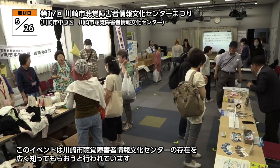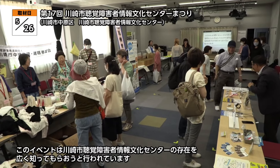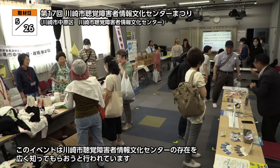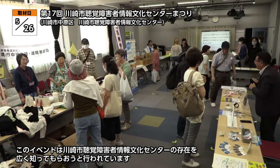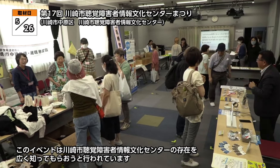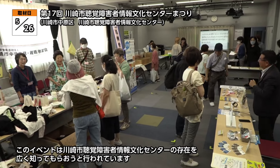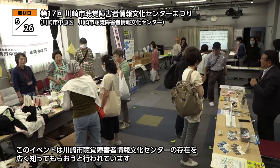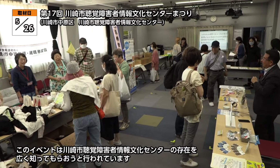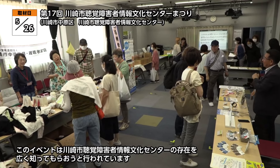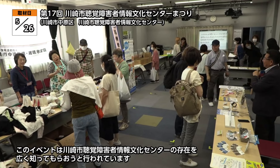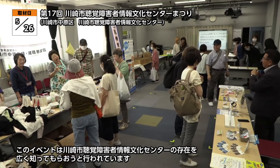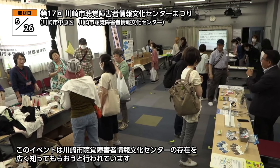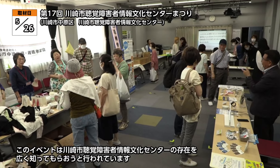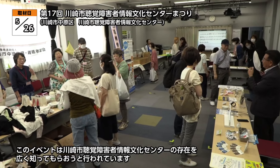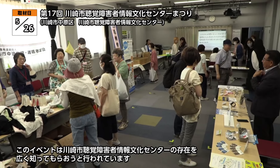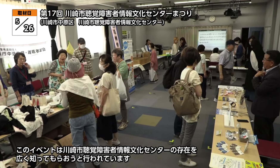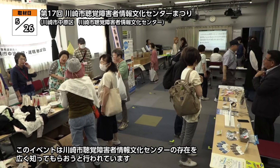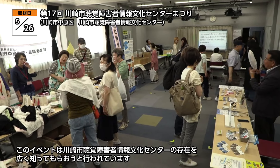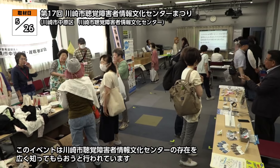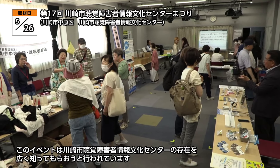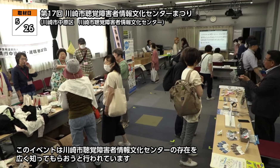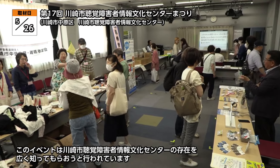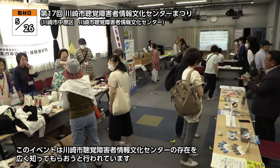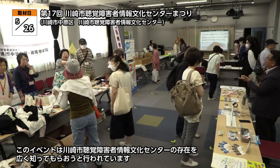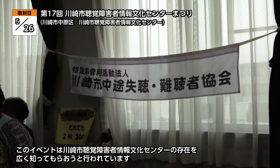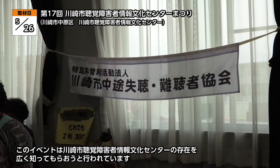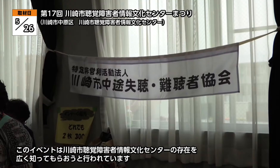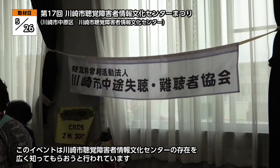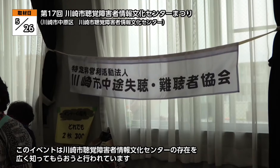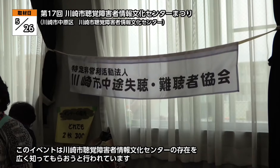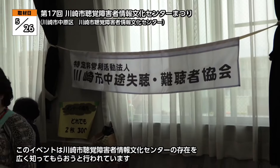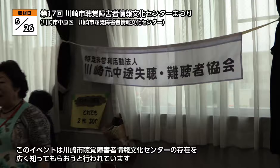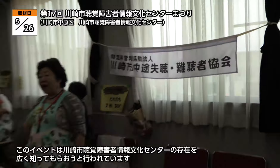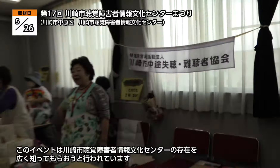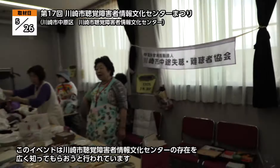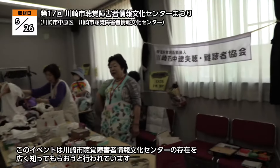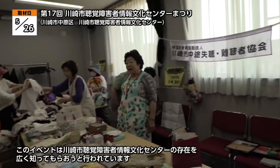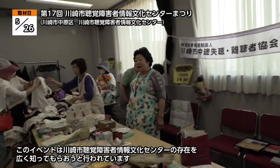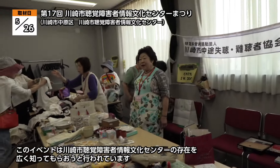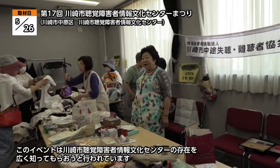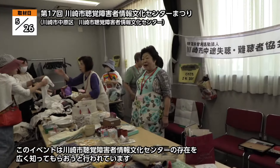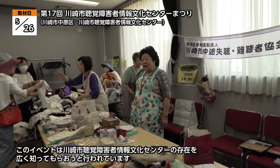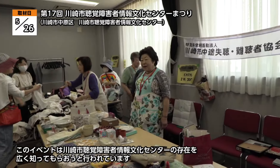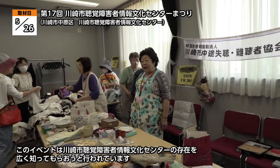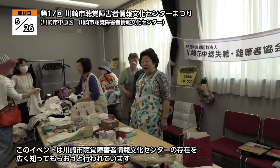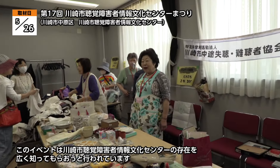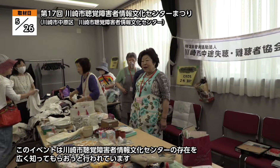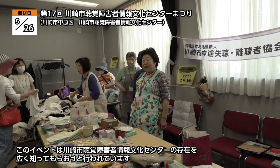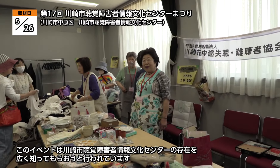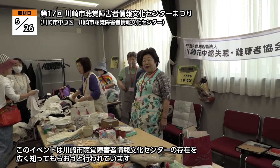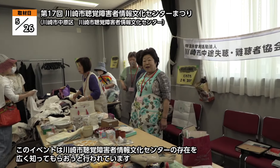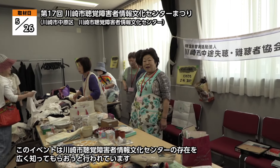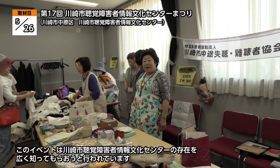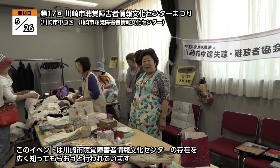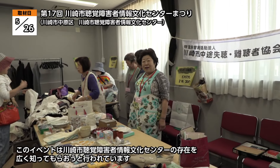このイベントは川崎市聴覚障害者情報文化センターの存在を広く知ってもらおうと行われています。